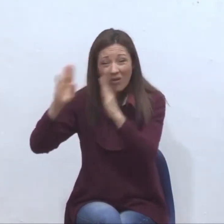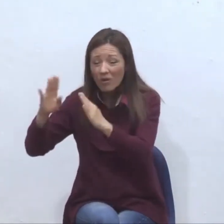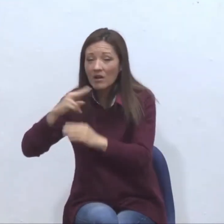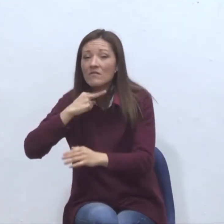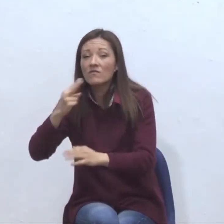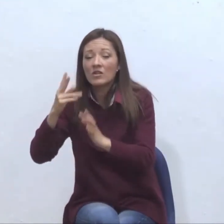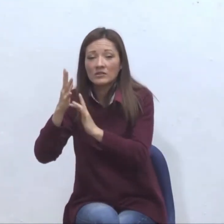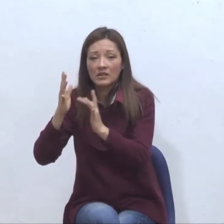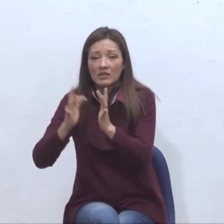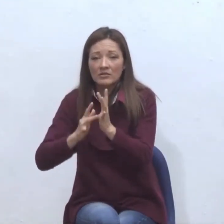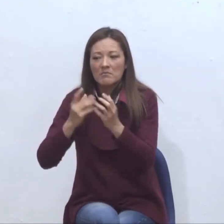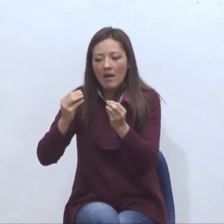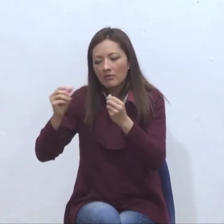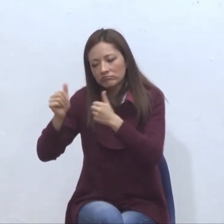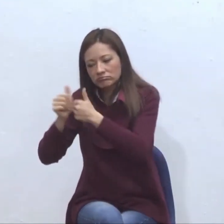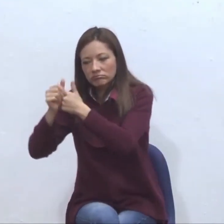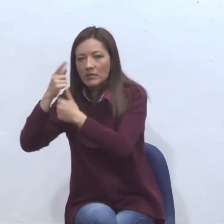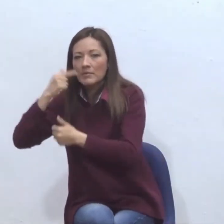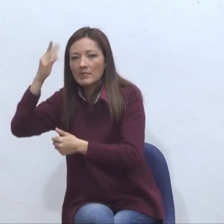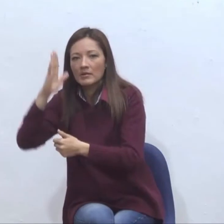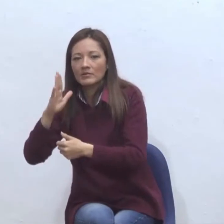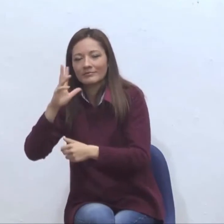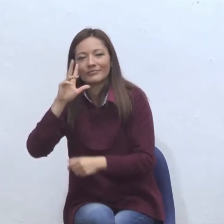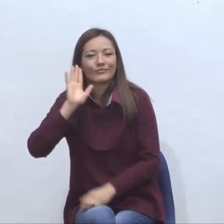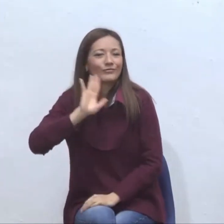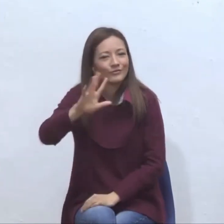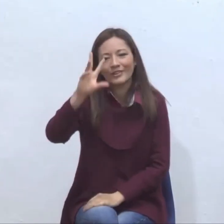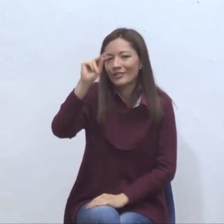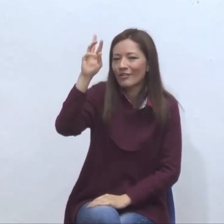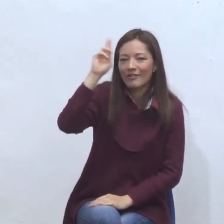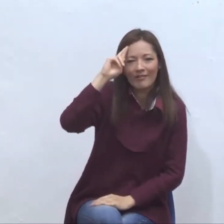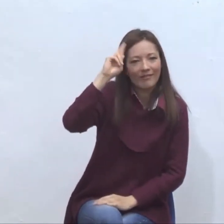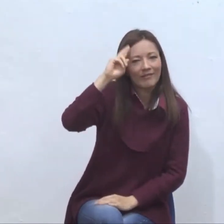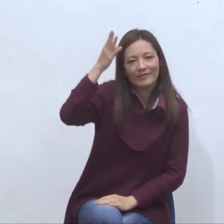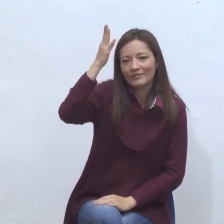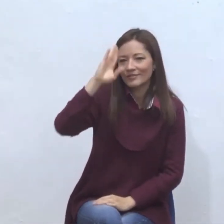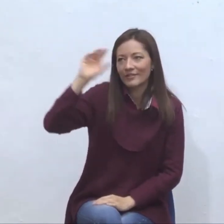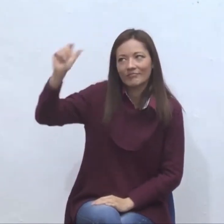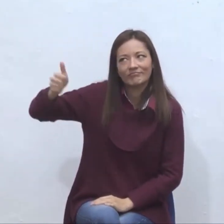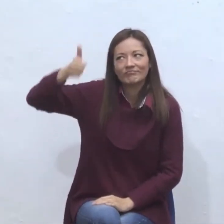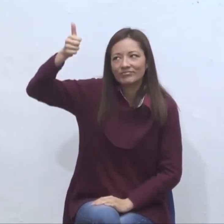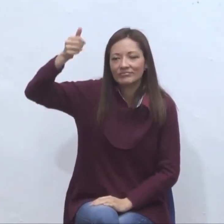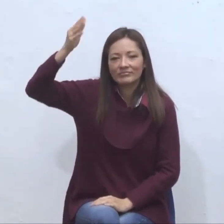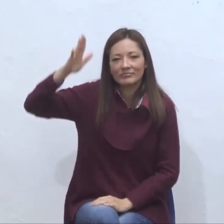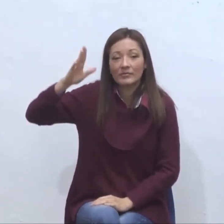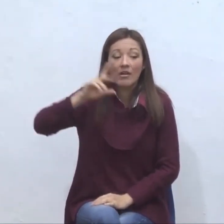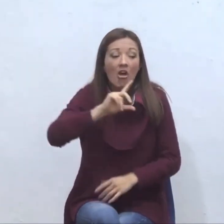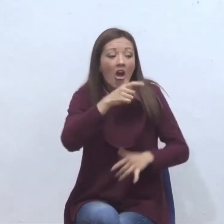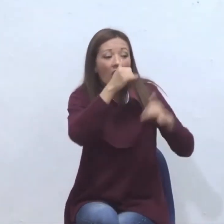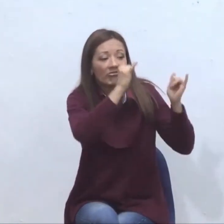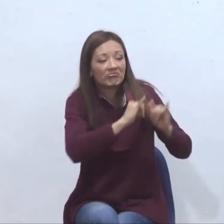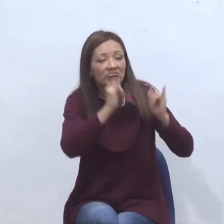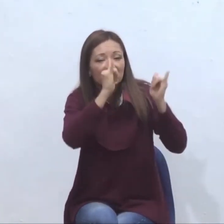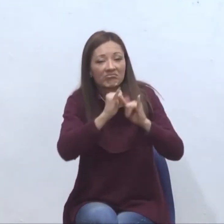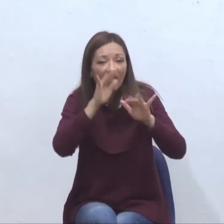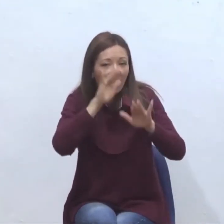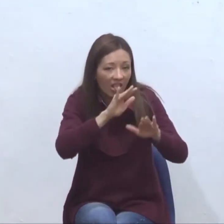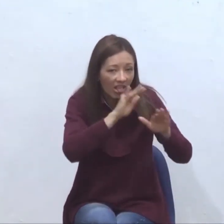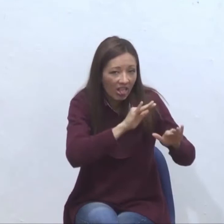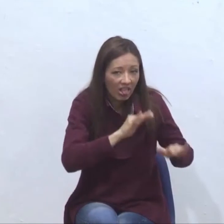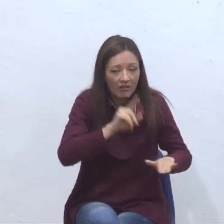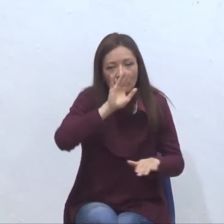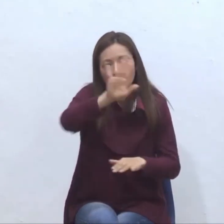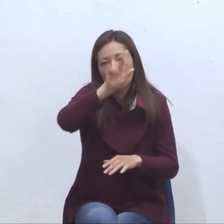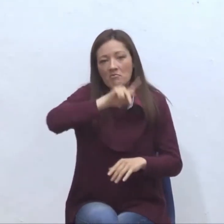Hijo para seguir al Padre, usted no reconoce a Dios como Dios, sino que otros dioses son